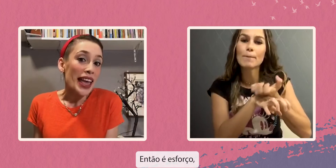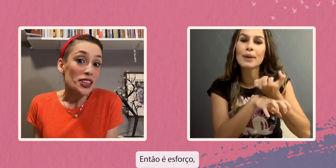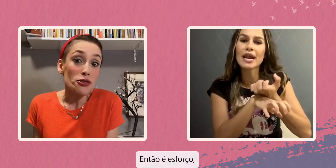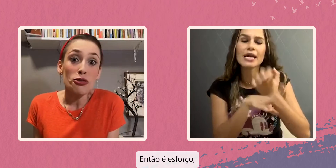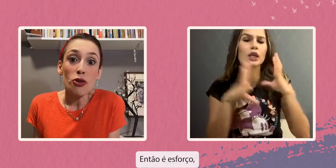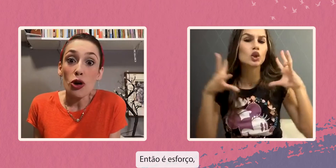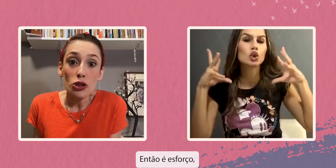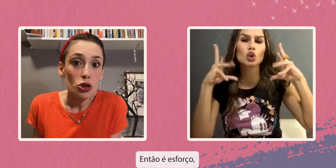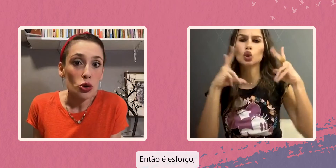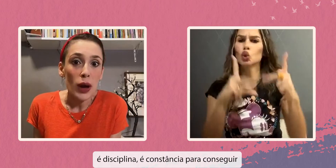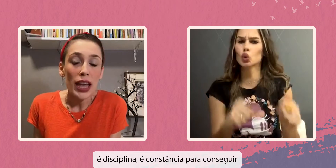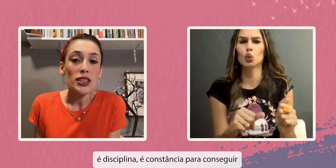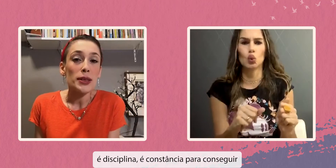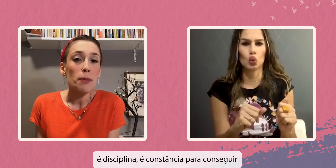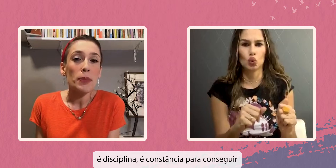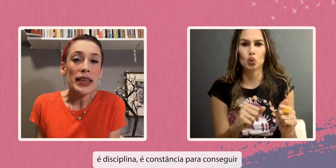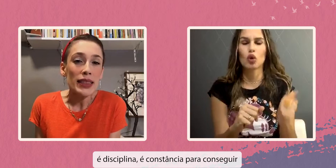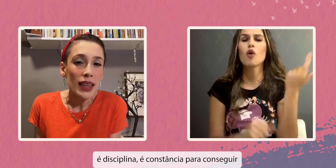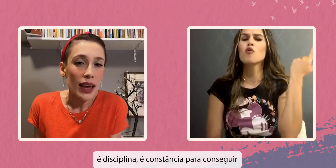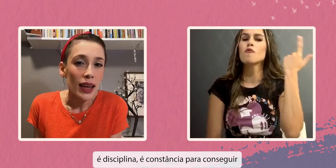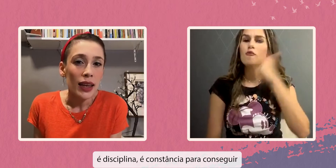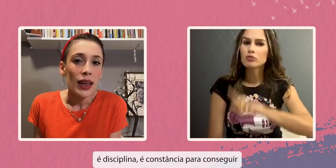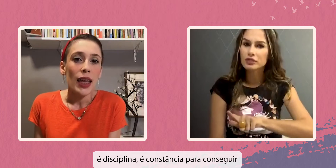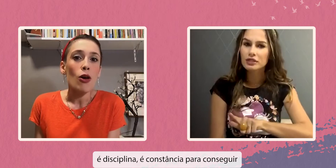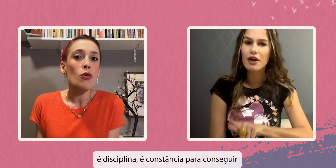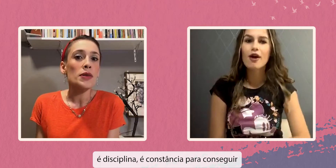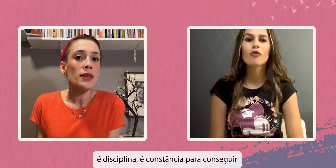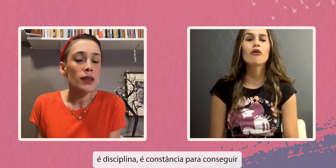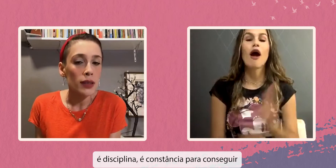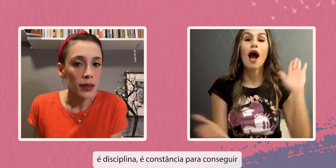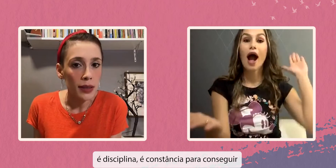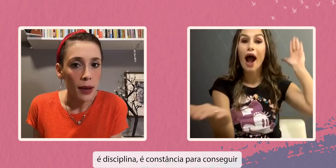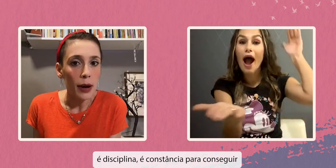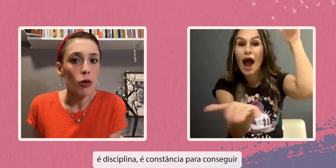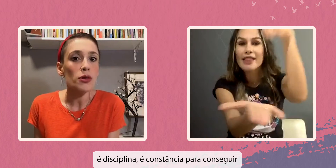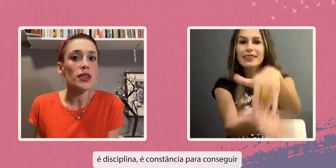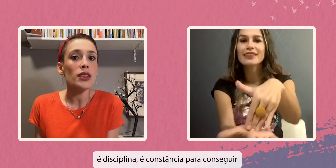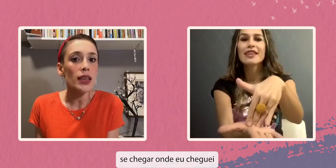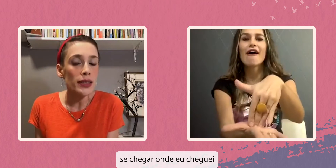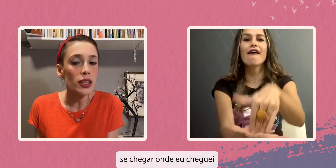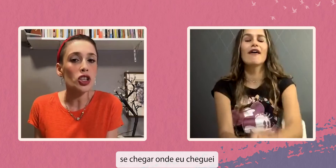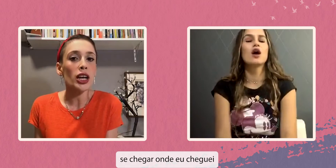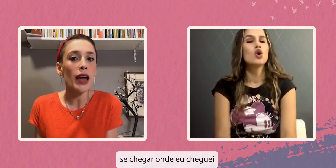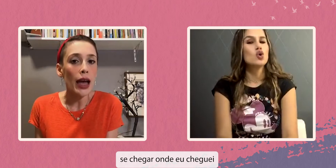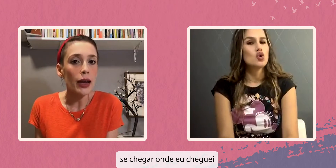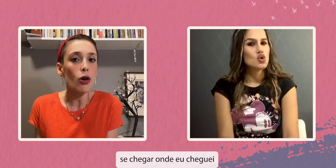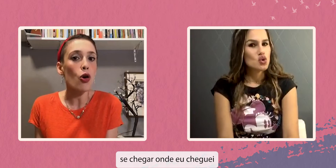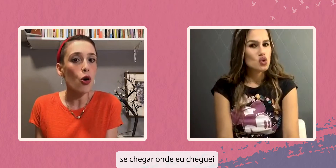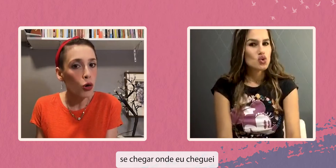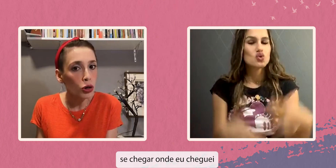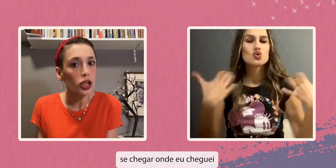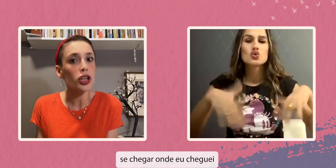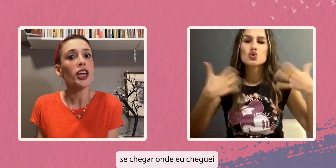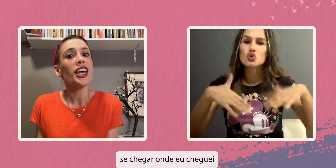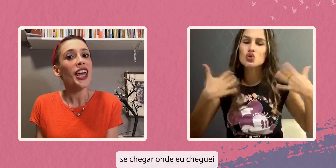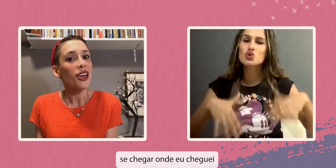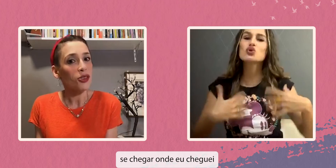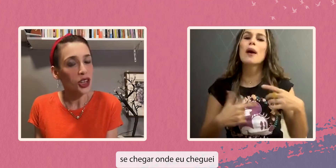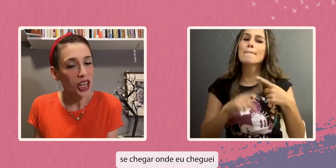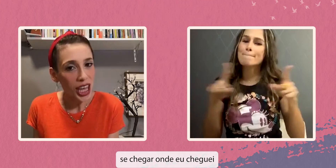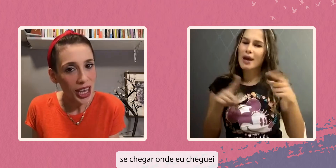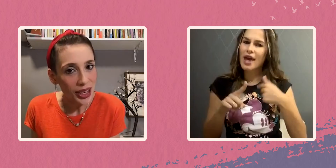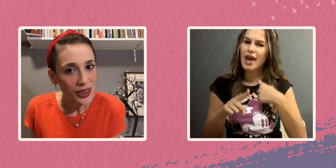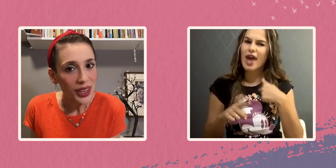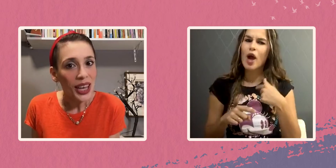Então, é esforço, é disciplina, é constância para conseguir se chegar onde